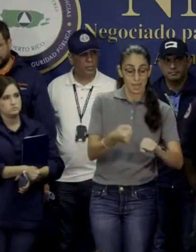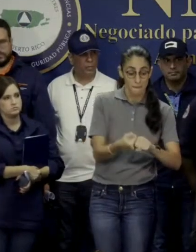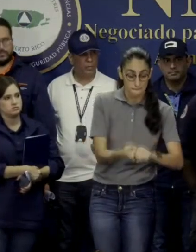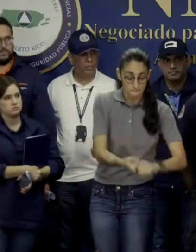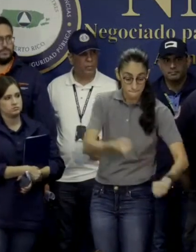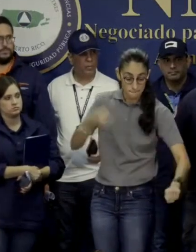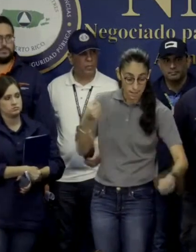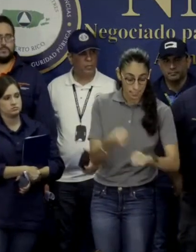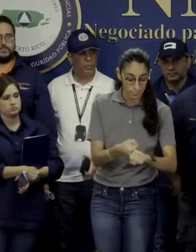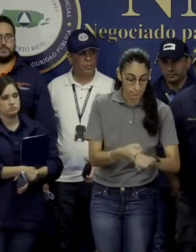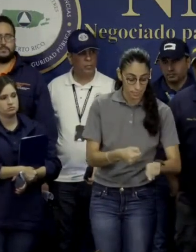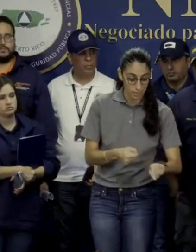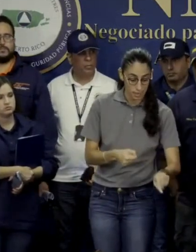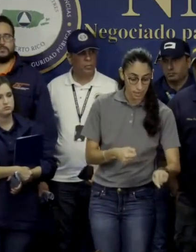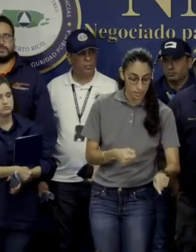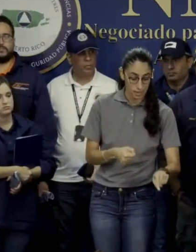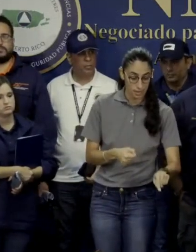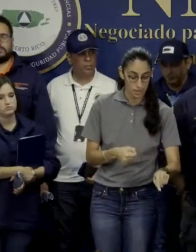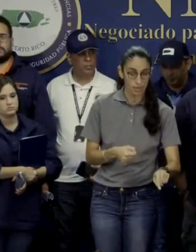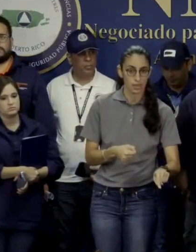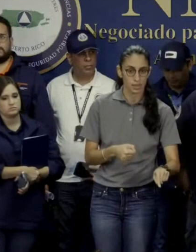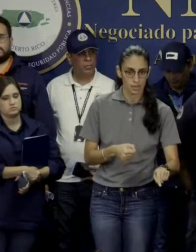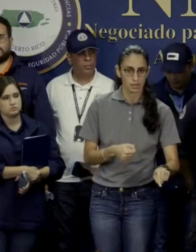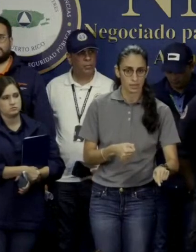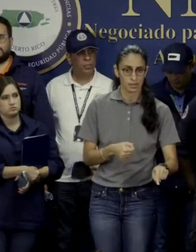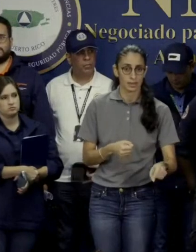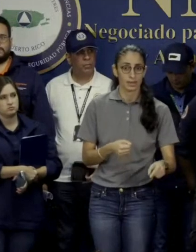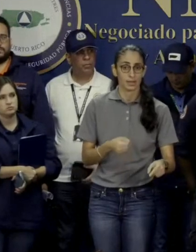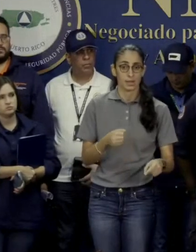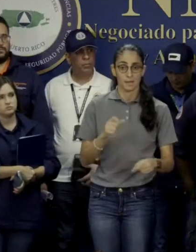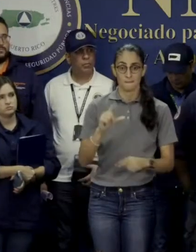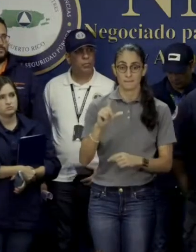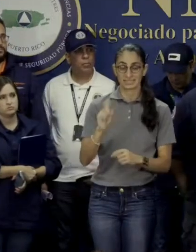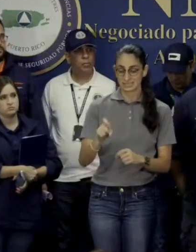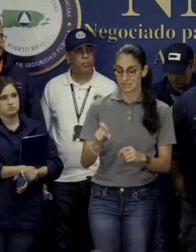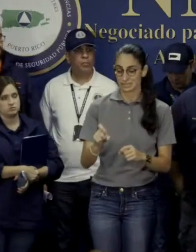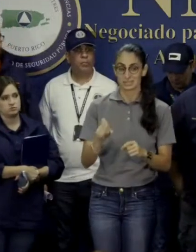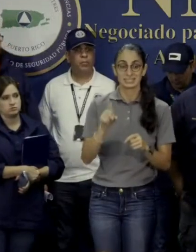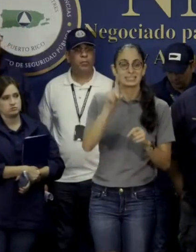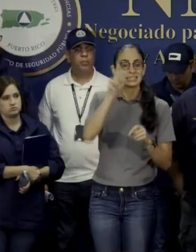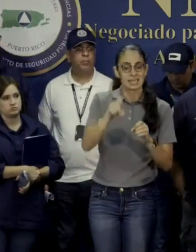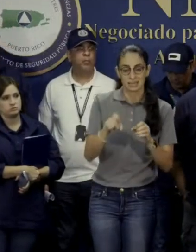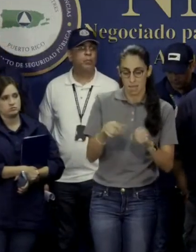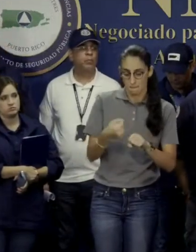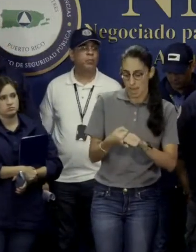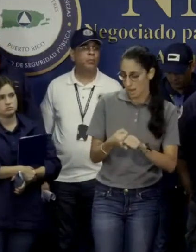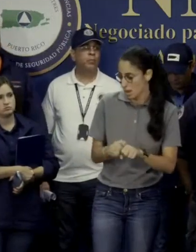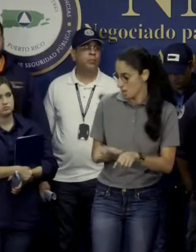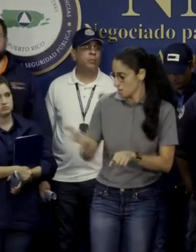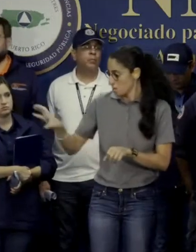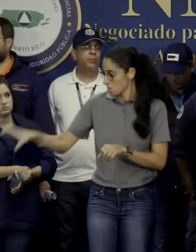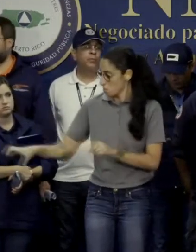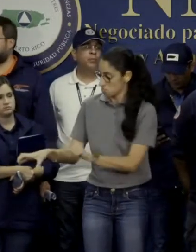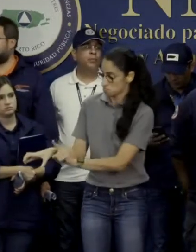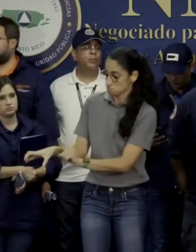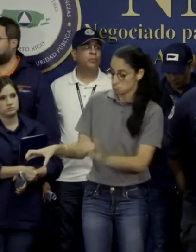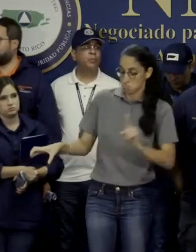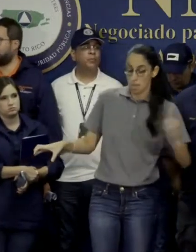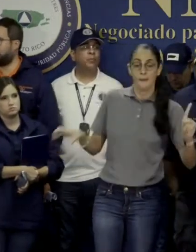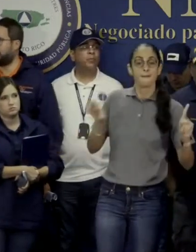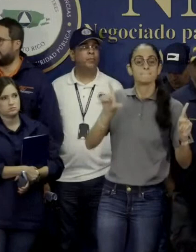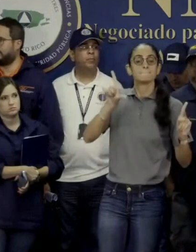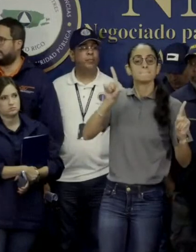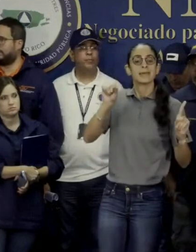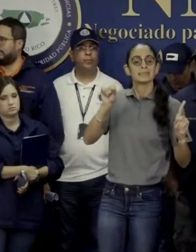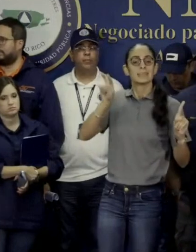lo utilicen fuera de la estructura como tal, que la están utilizando a 20 pies de una ventana, a 20 pies de la marquesina. Y eso es